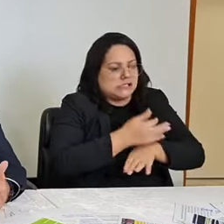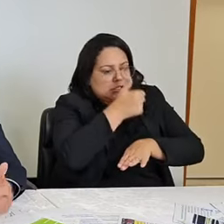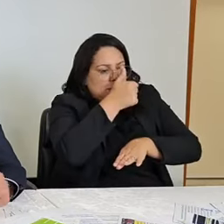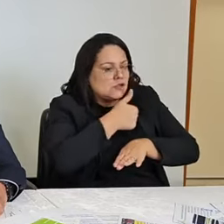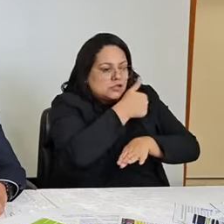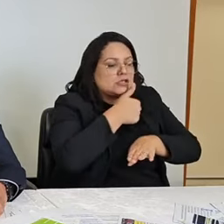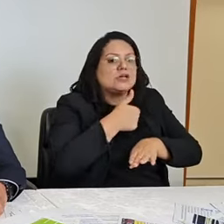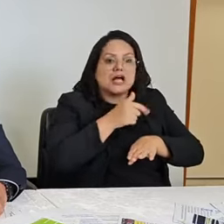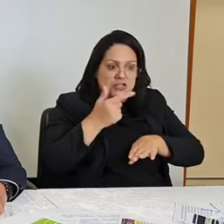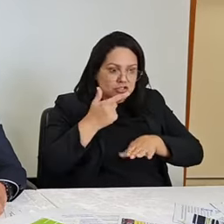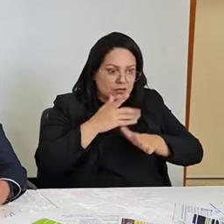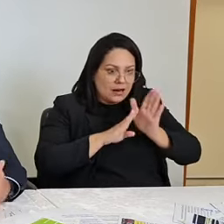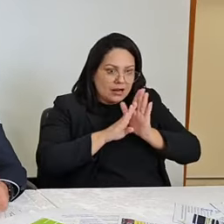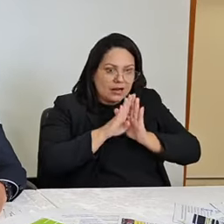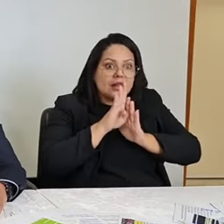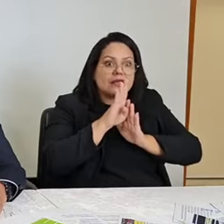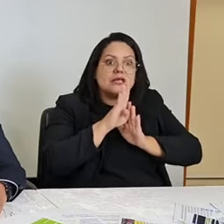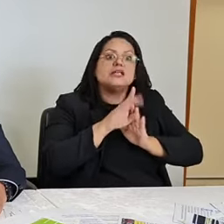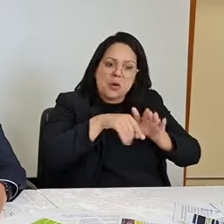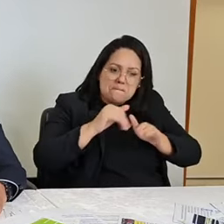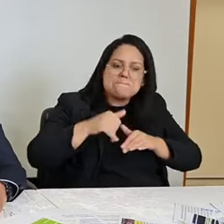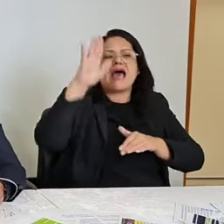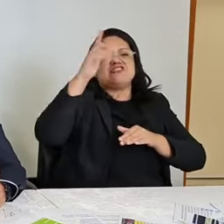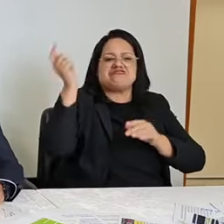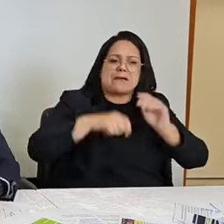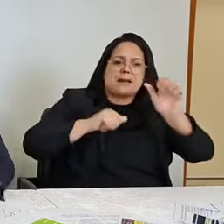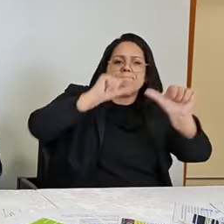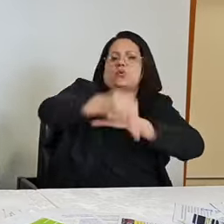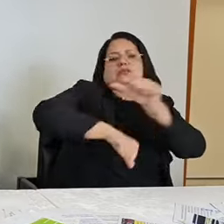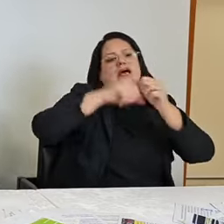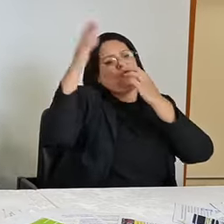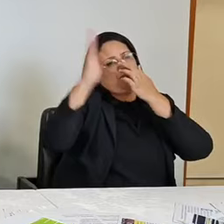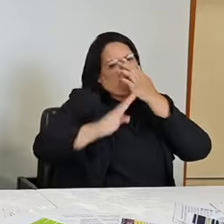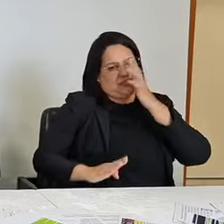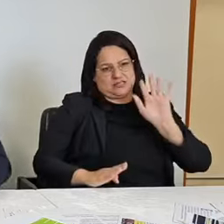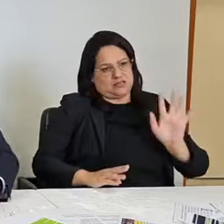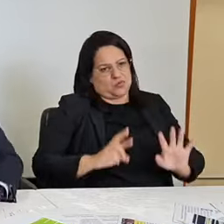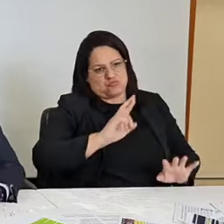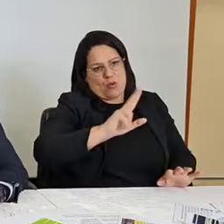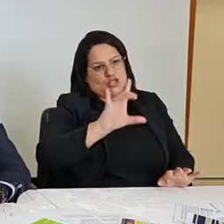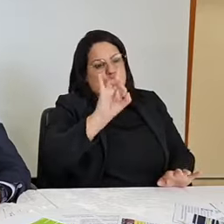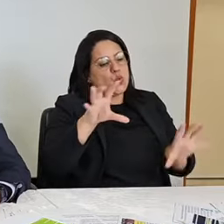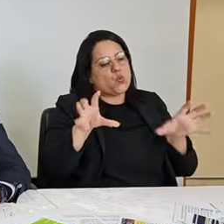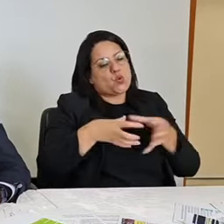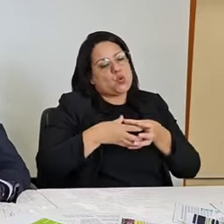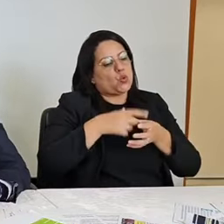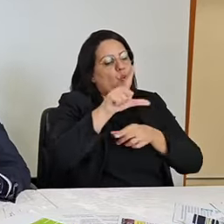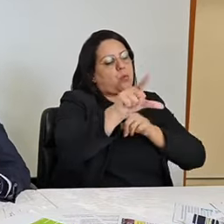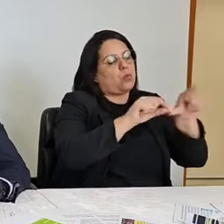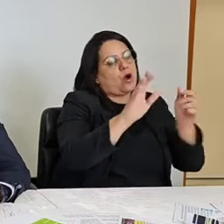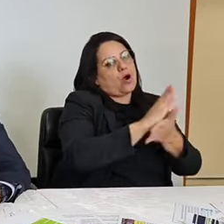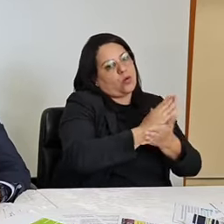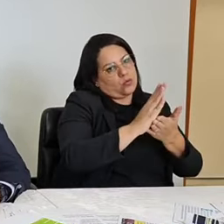mudar o destino do nosso Brasil, onde todos se beneficiarão, e não apenas uma classe privilegiada como